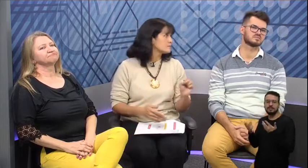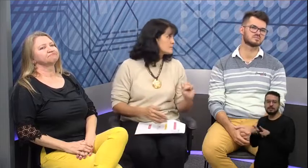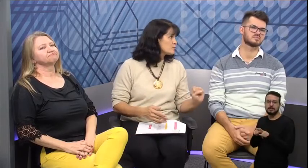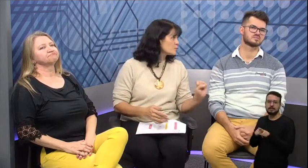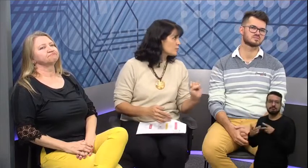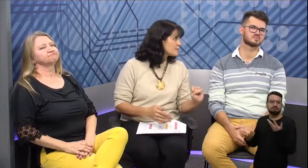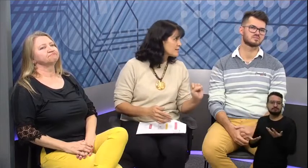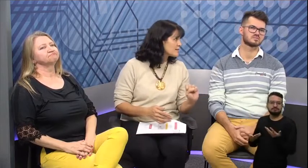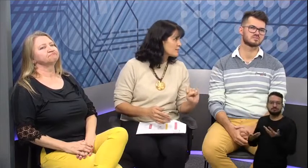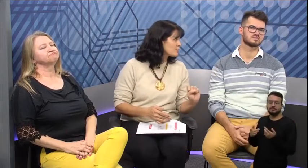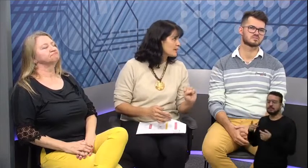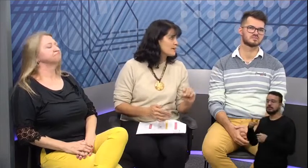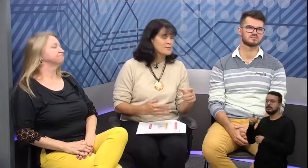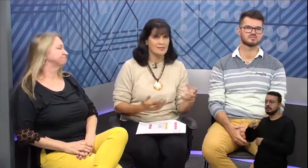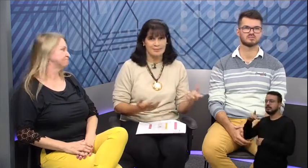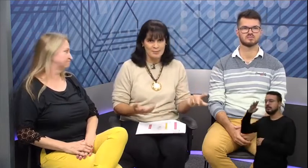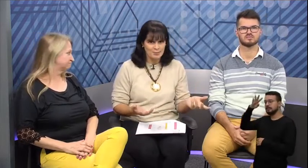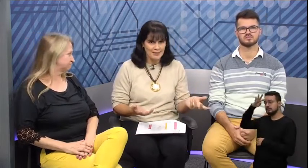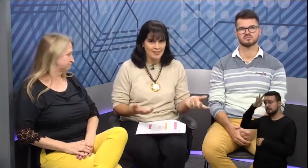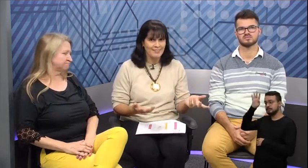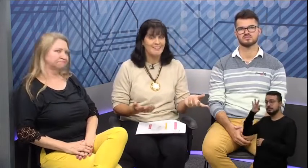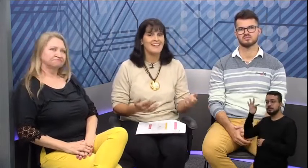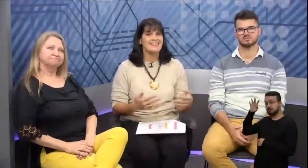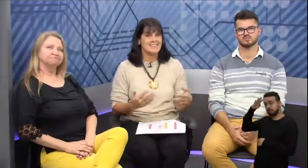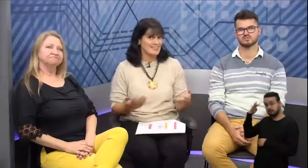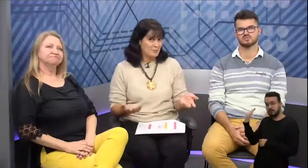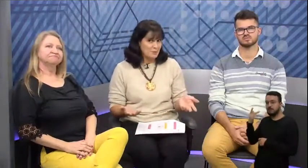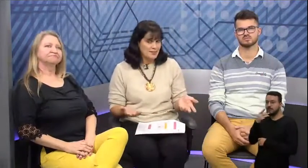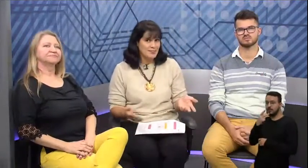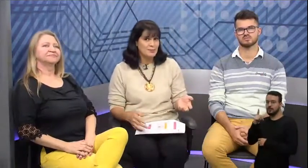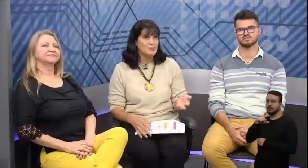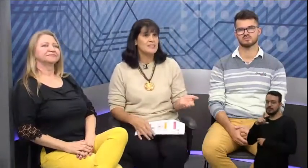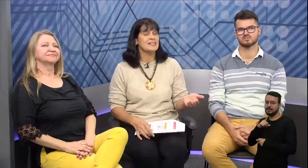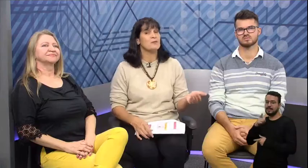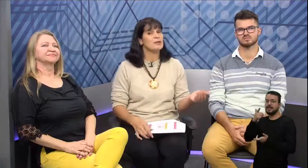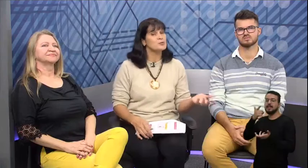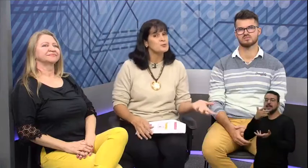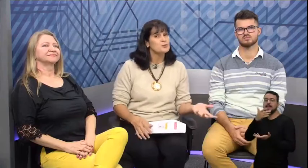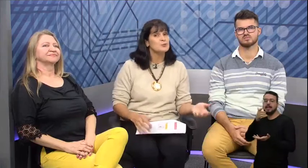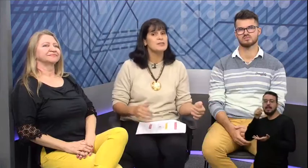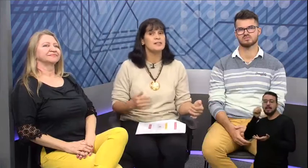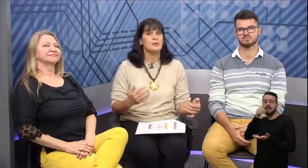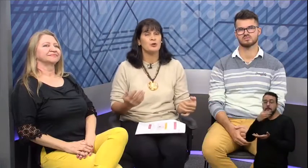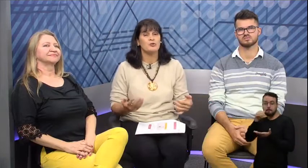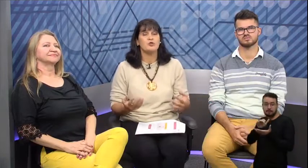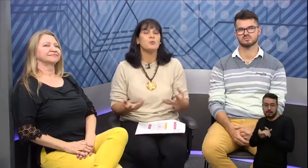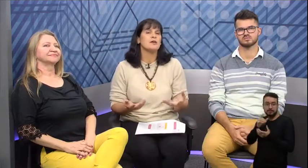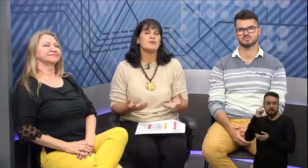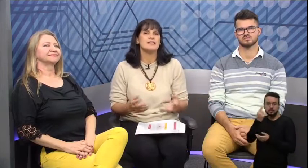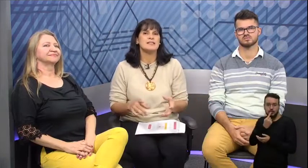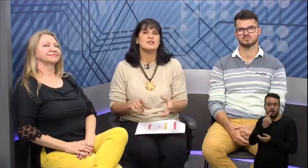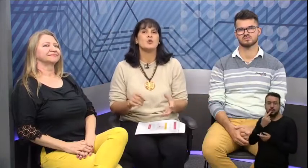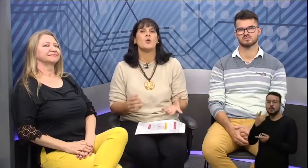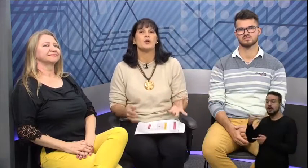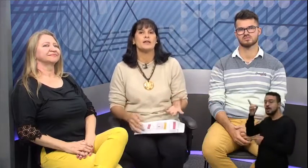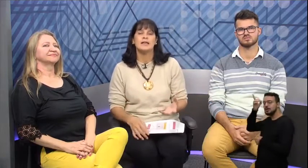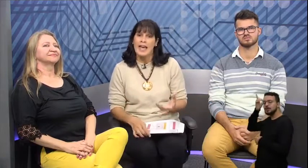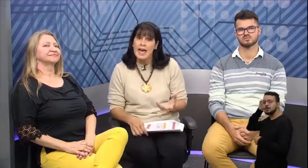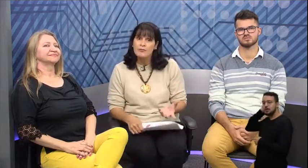O Douglas não sei se está solteiro, se não está solteiro, se está namorando, se ele namora surdo, se ele namora ouvinte. Como que é feita essa escolha? É feita